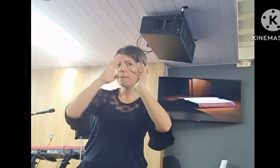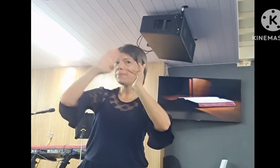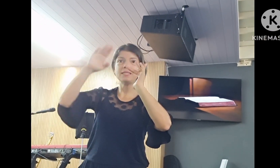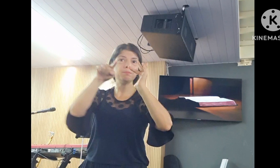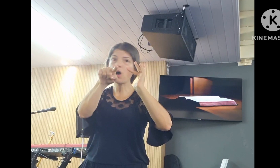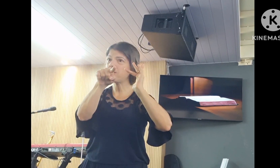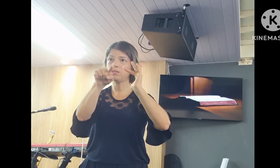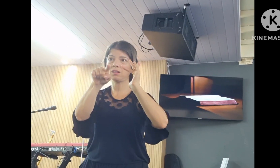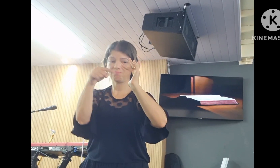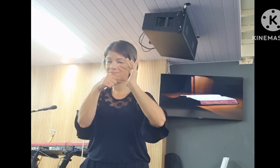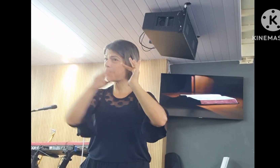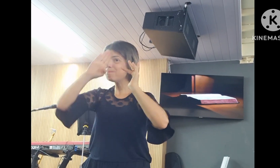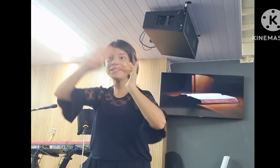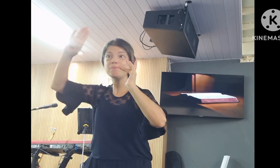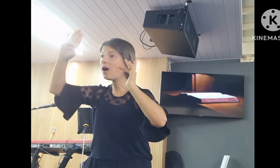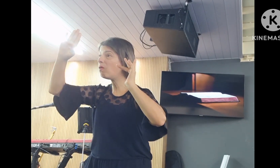vida.